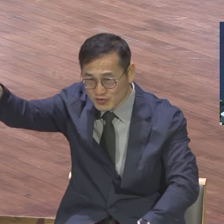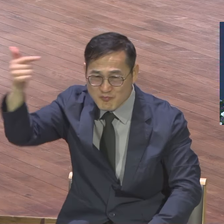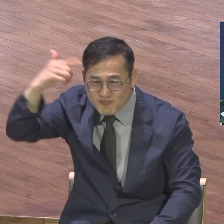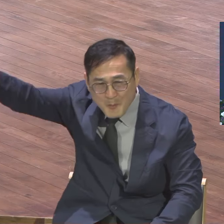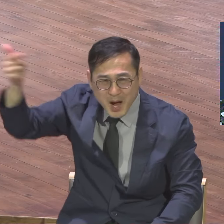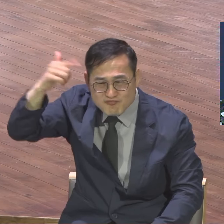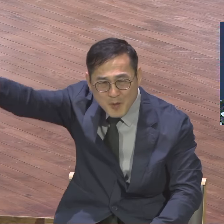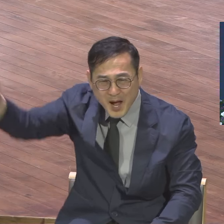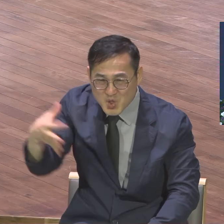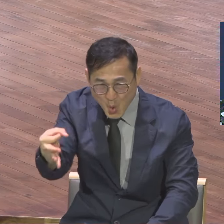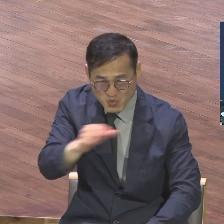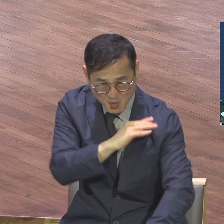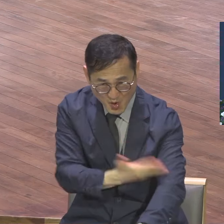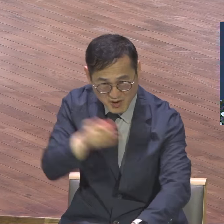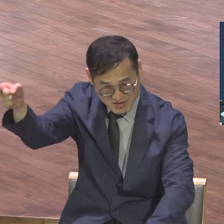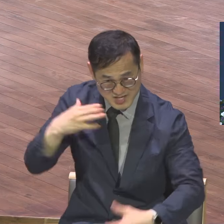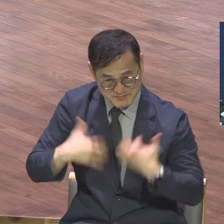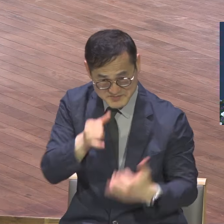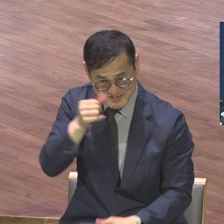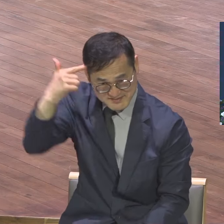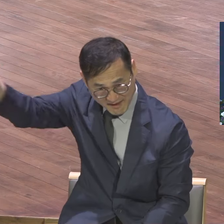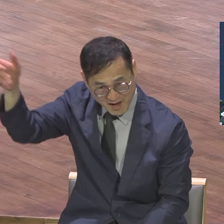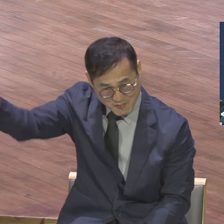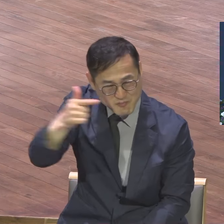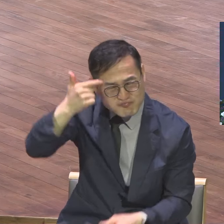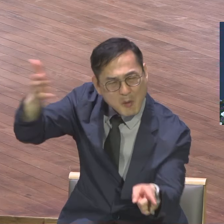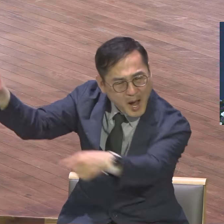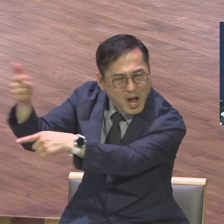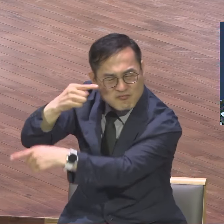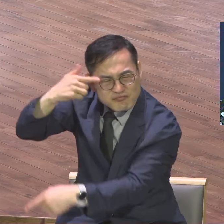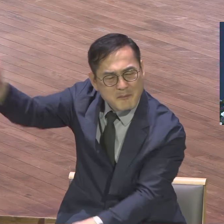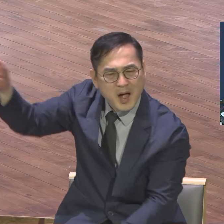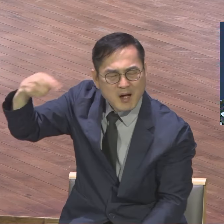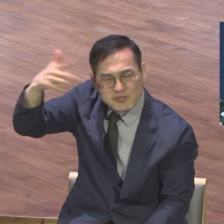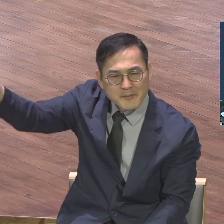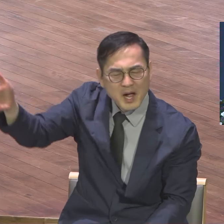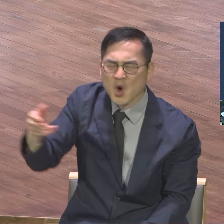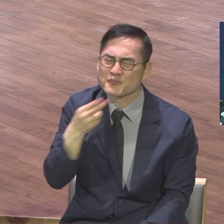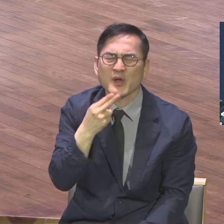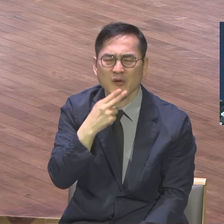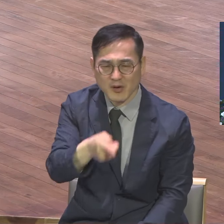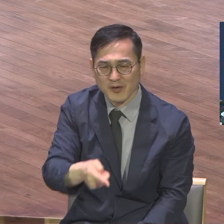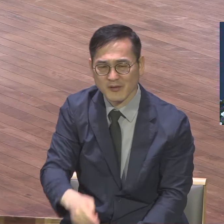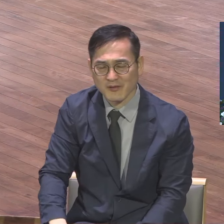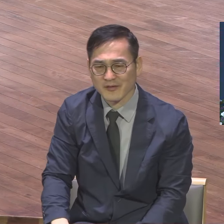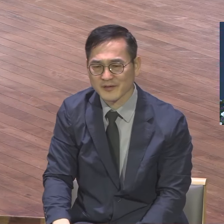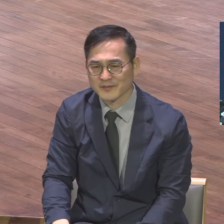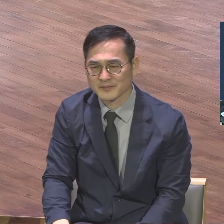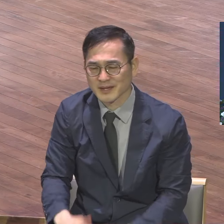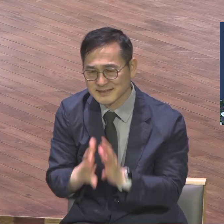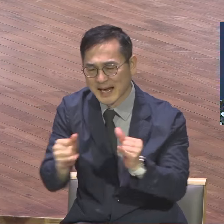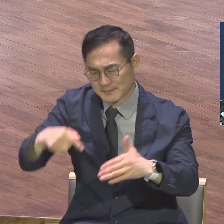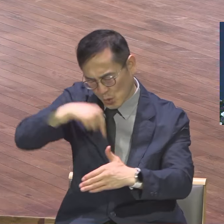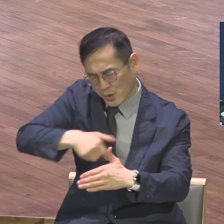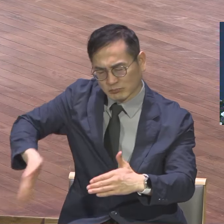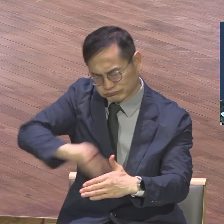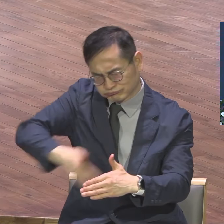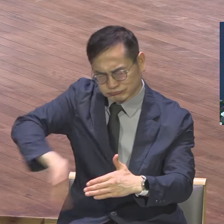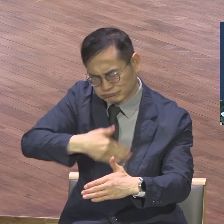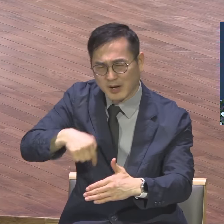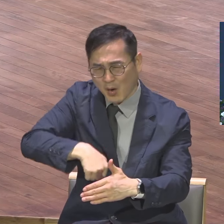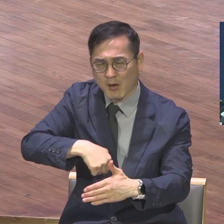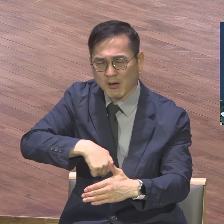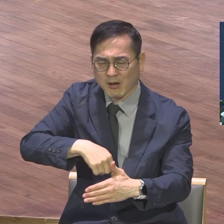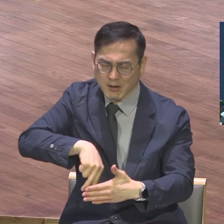정주영씨도 물어보세요. 돈이 권력이 기쁨이 있는가? 절대 없습니다. 인간 속에는 공허가 있어서 오직